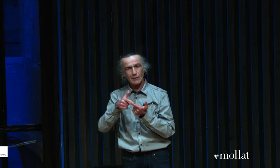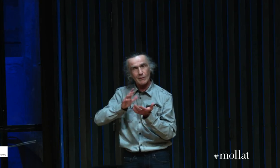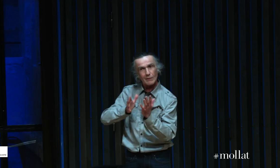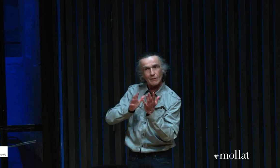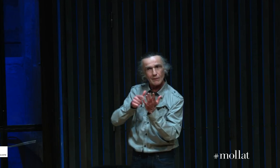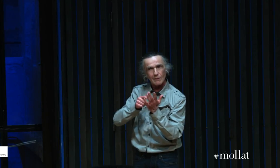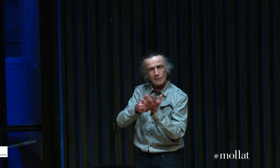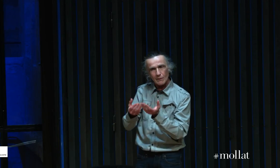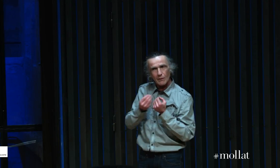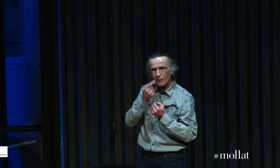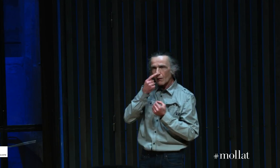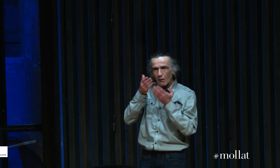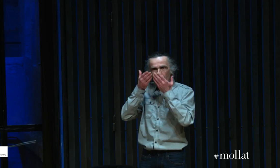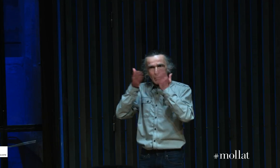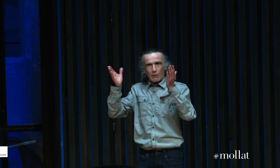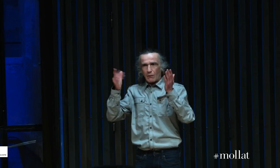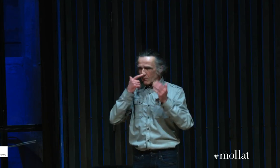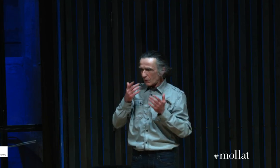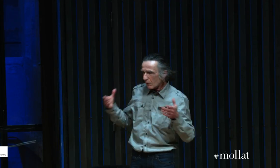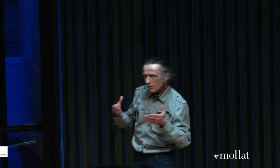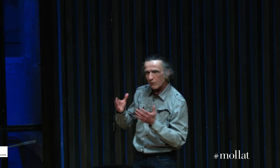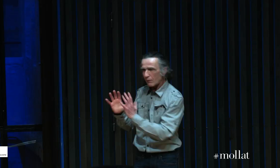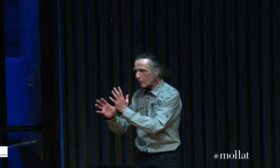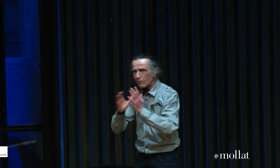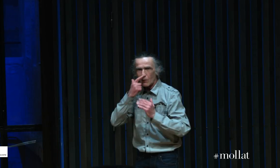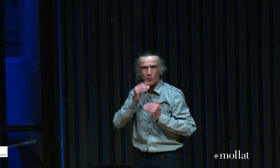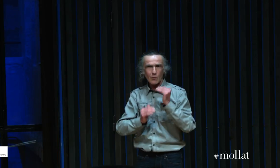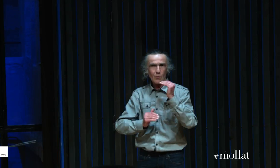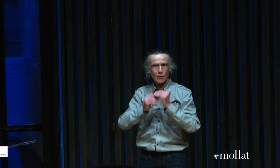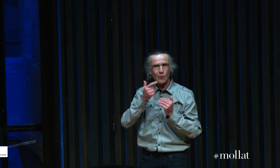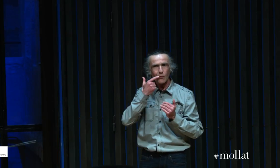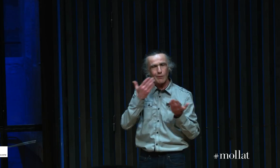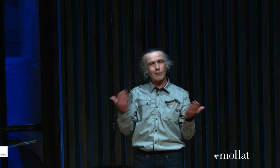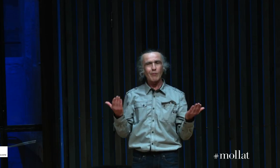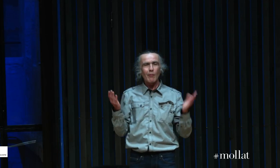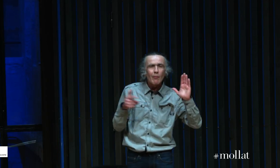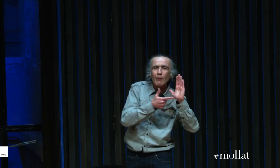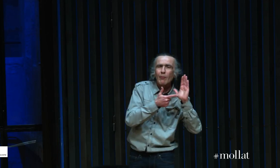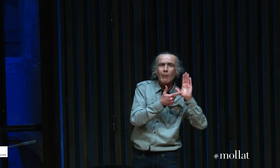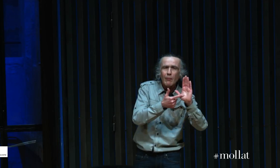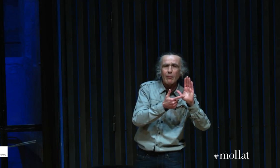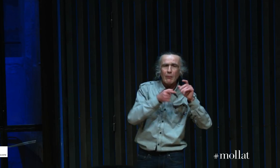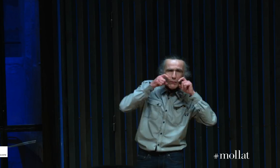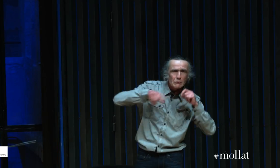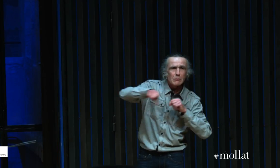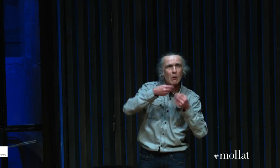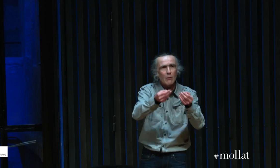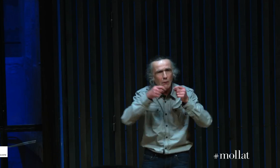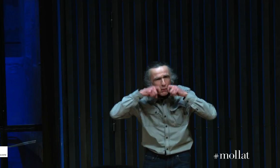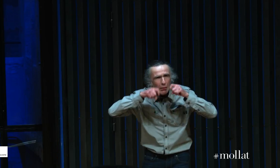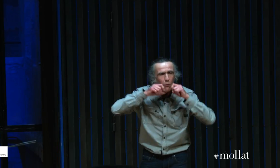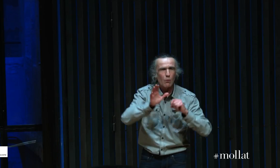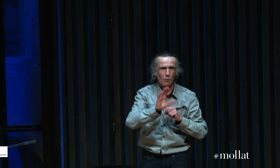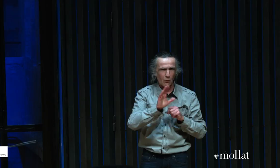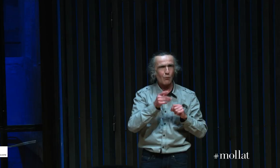d'exorciser un peu nos souffrances, de parler aussi de la langue des signes qui a été une véritable ouverture qui nous a permis de rattraper